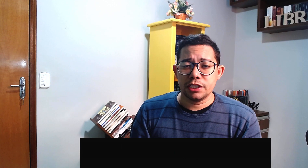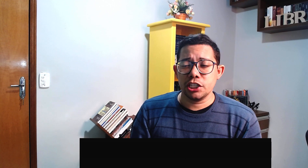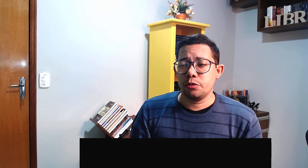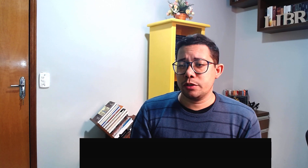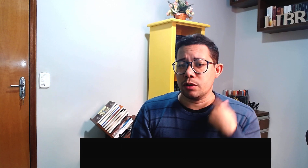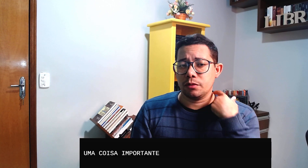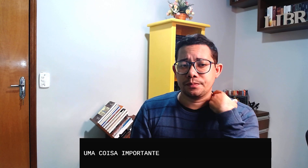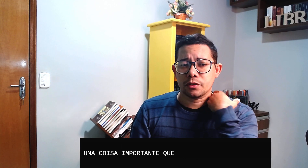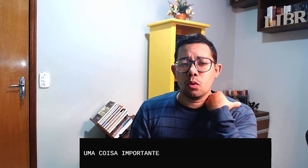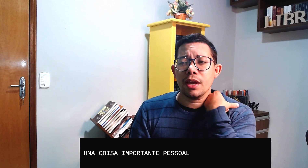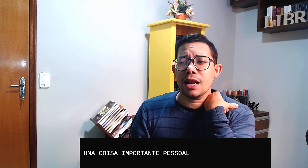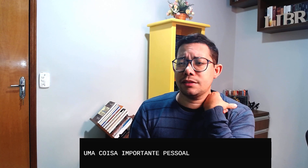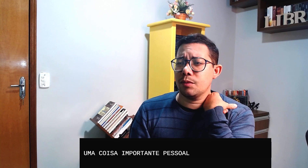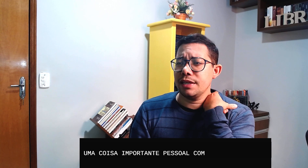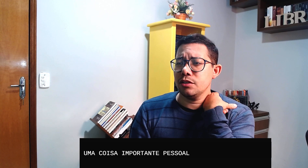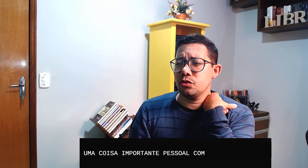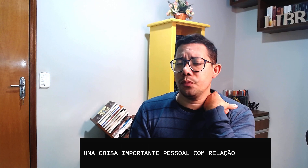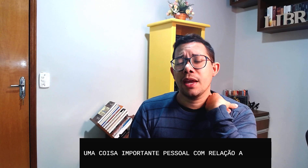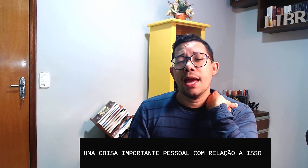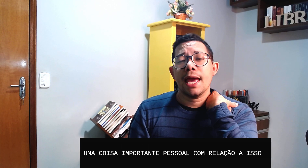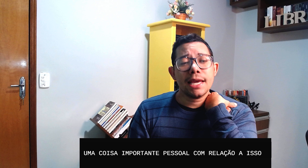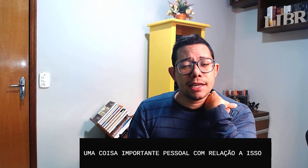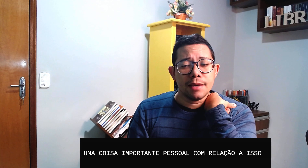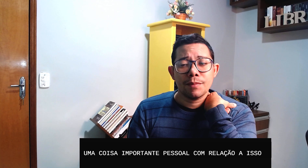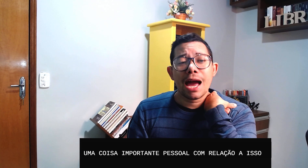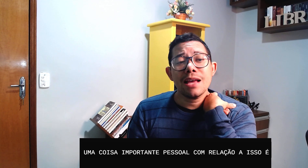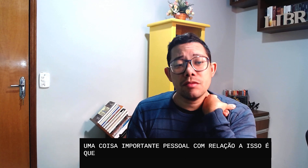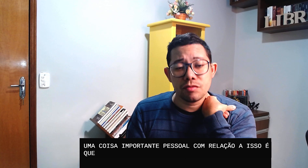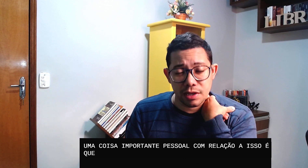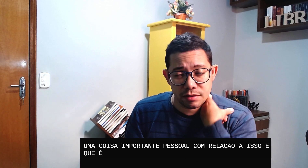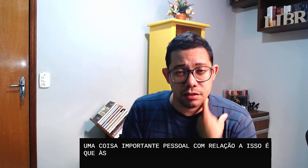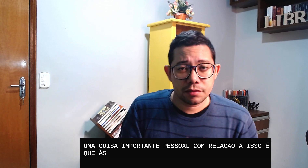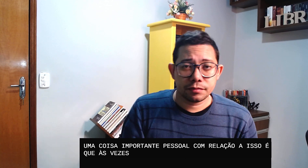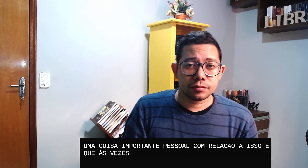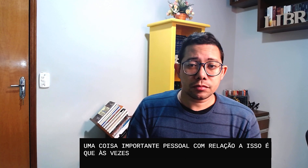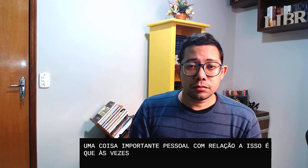importante, pessoal, com relação a isso, é que às vezes